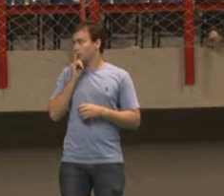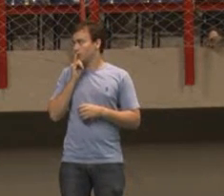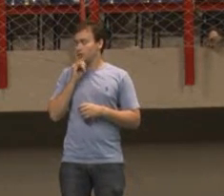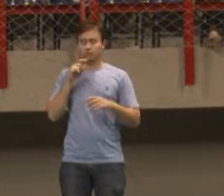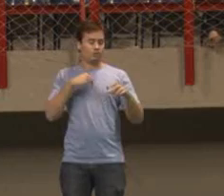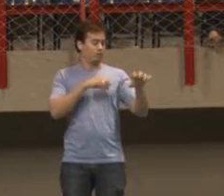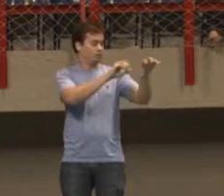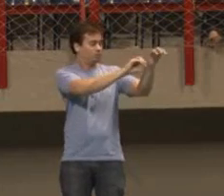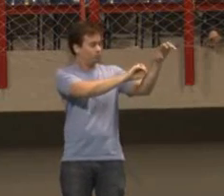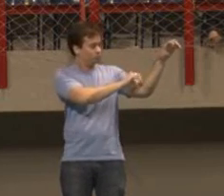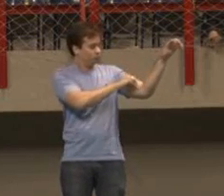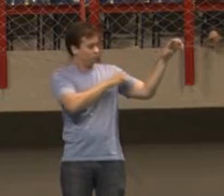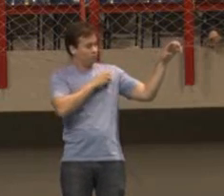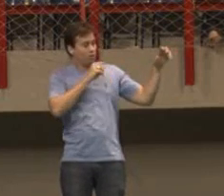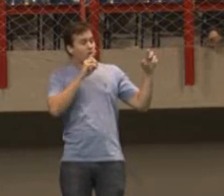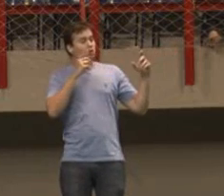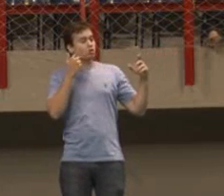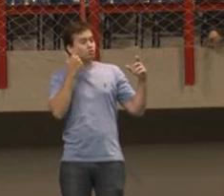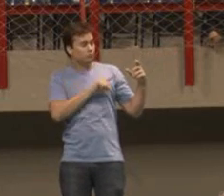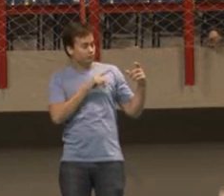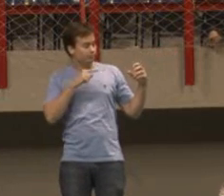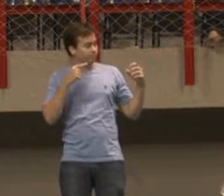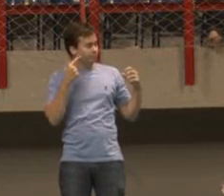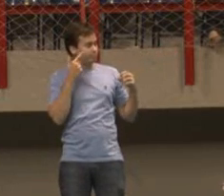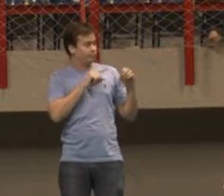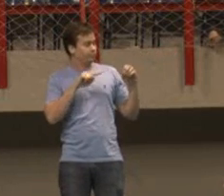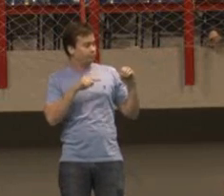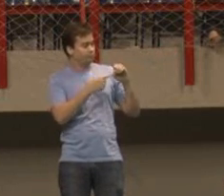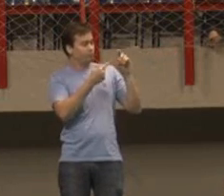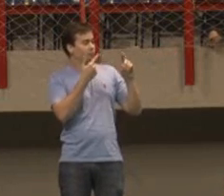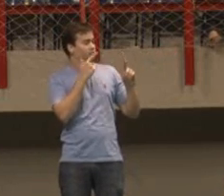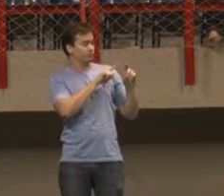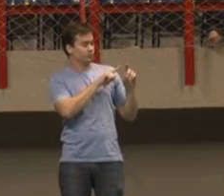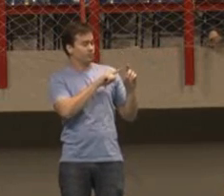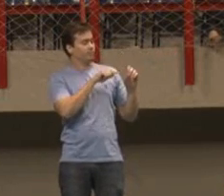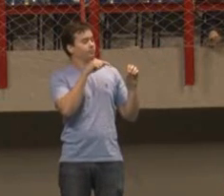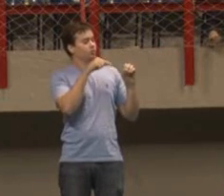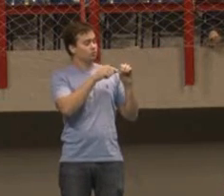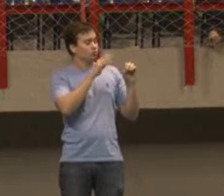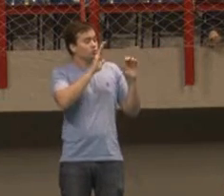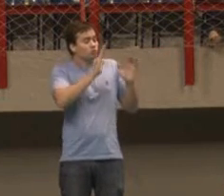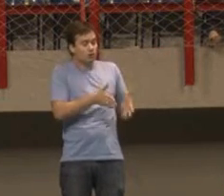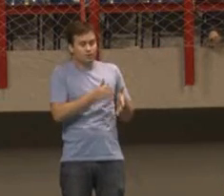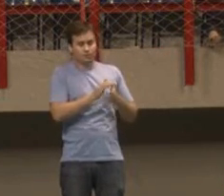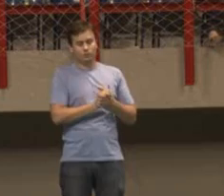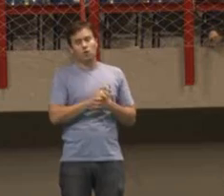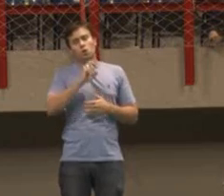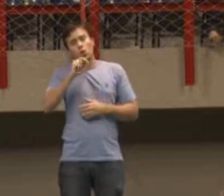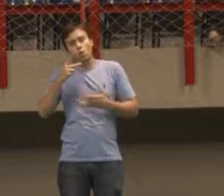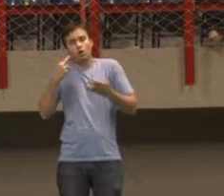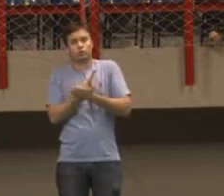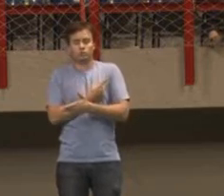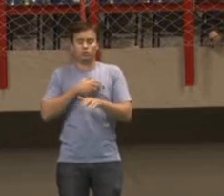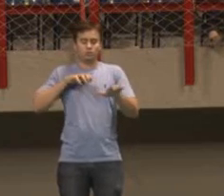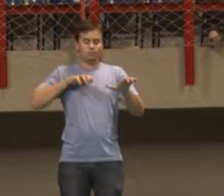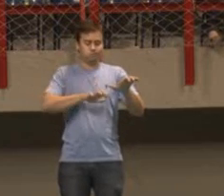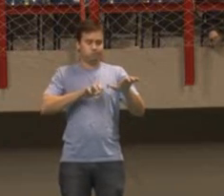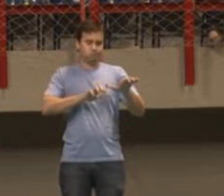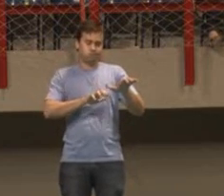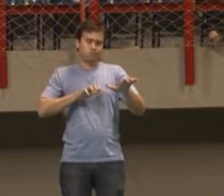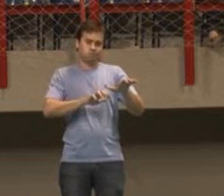estava ovulando. Imagine que houve, infelizmente, lamentavelmente, estupro. E